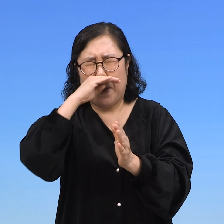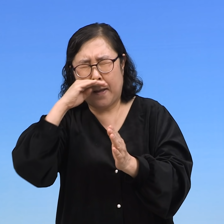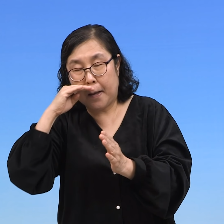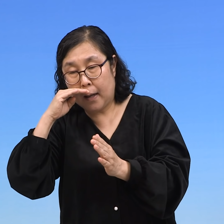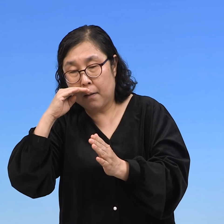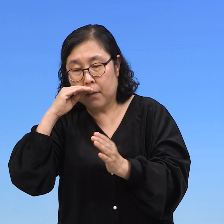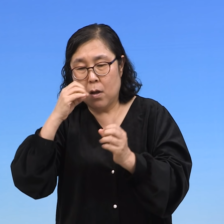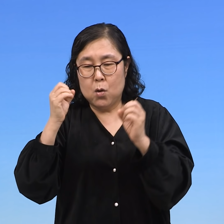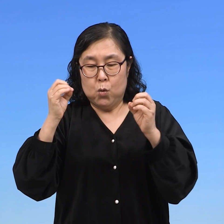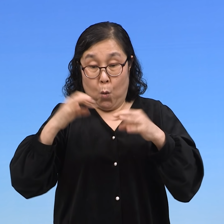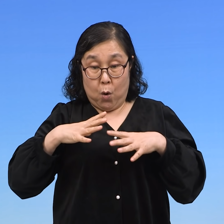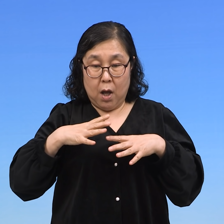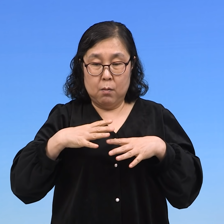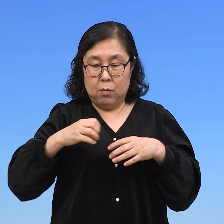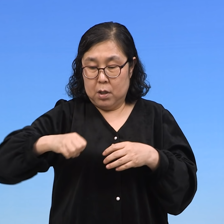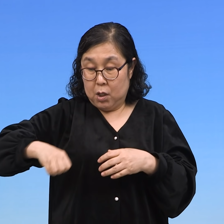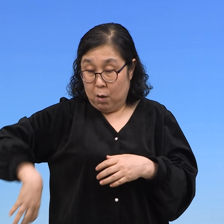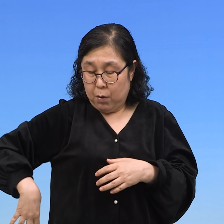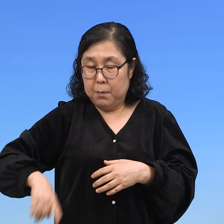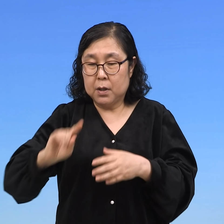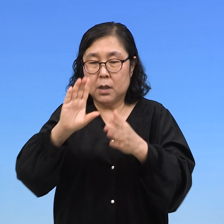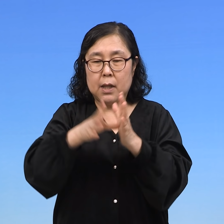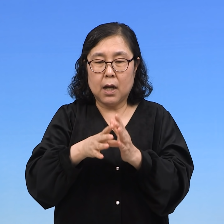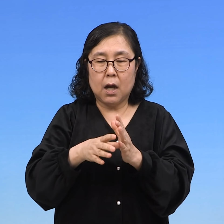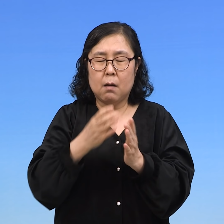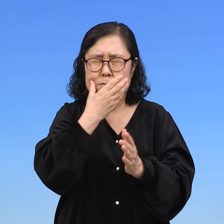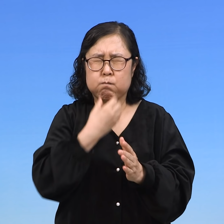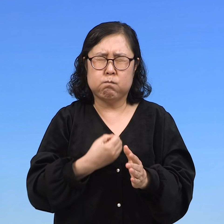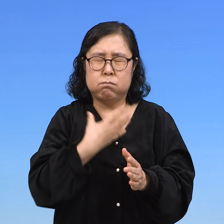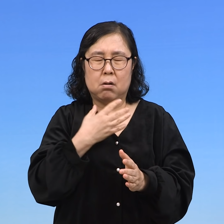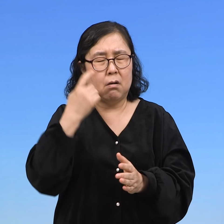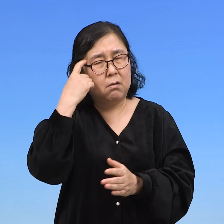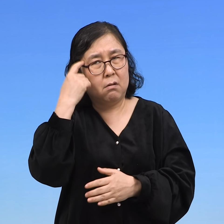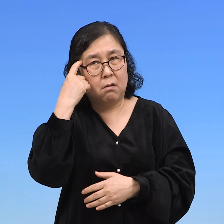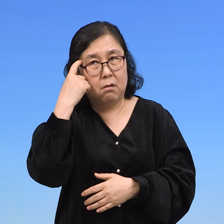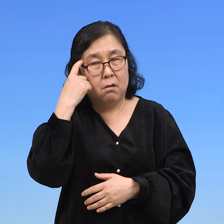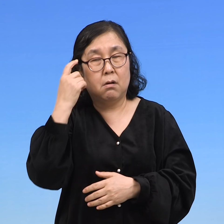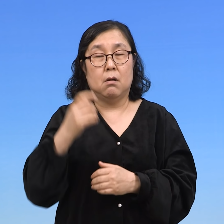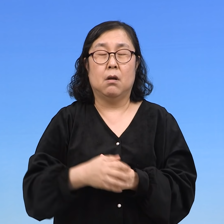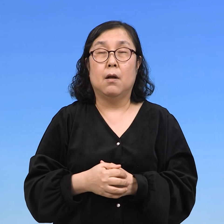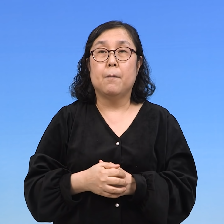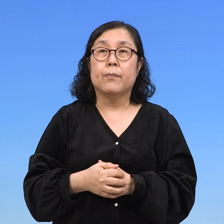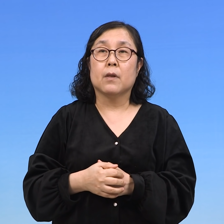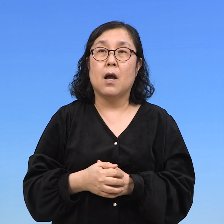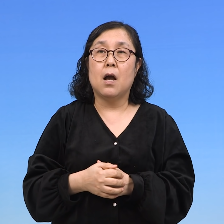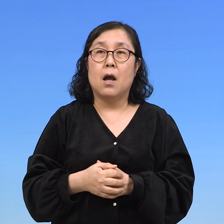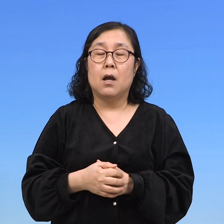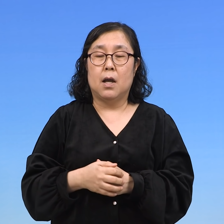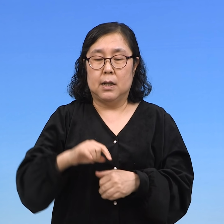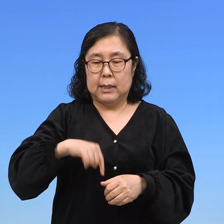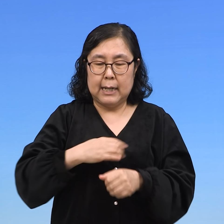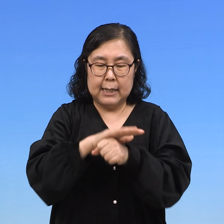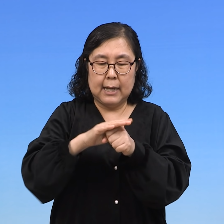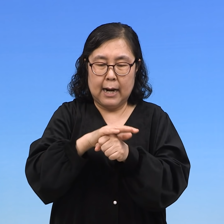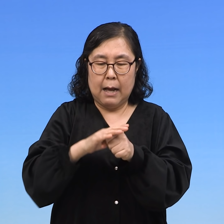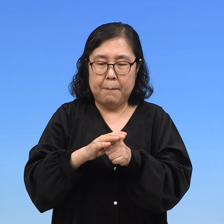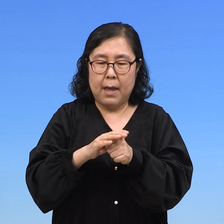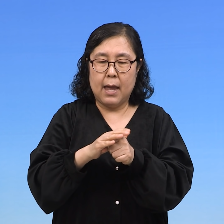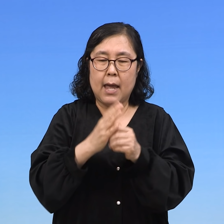잃어버리는 그 순간이 불행이거든요 이게 자기 사랑의 감옥 방치였더니 맨